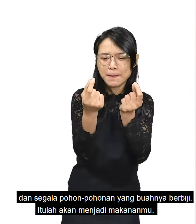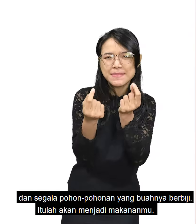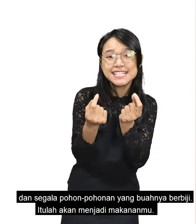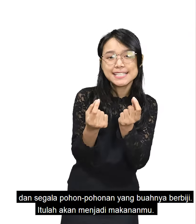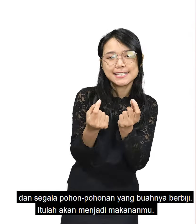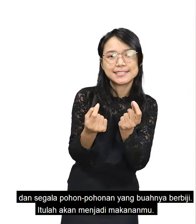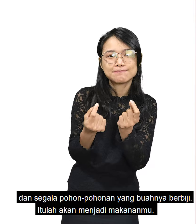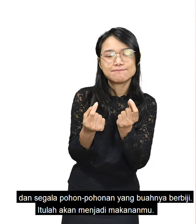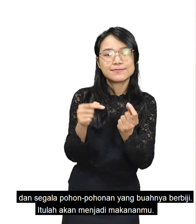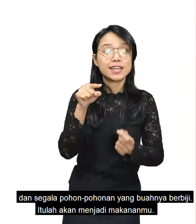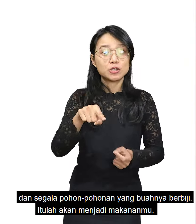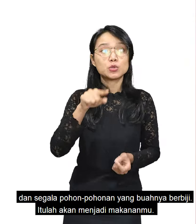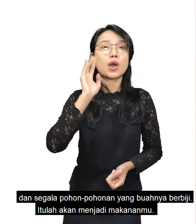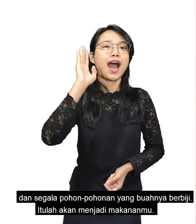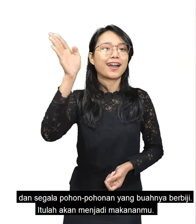itulah akan menjadi